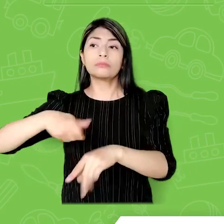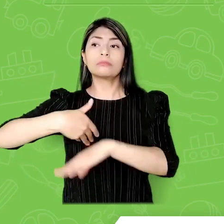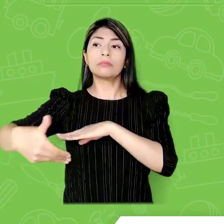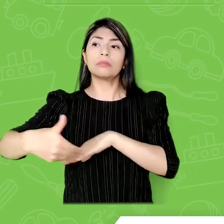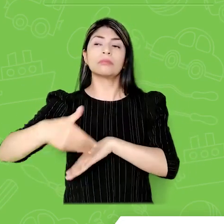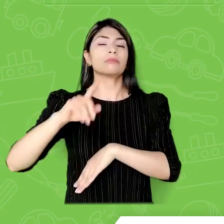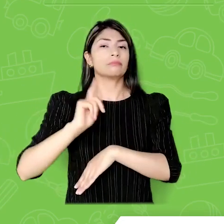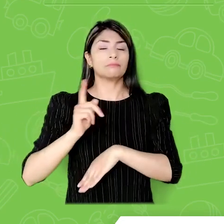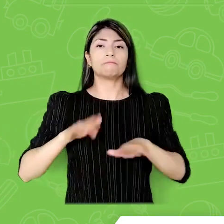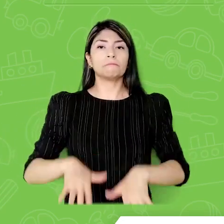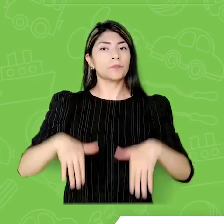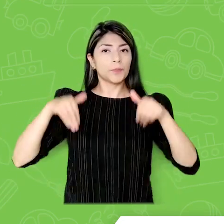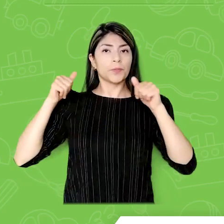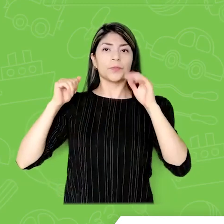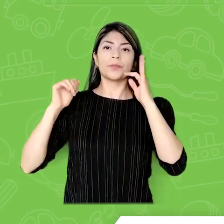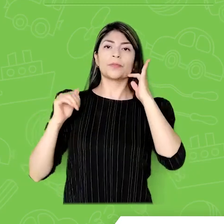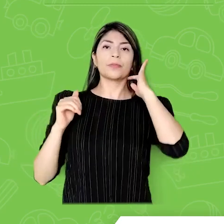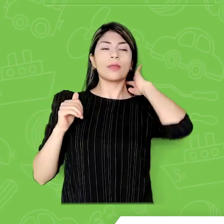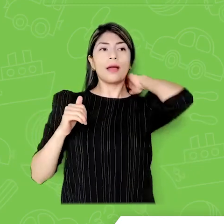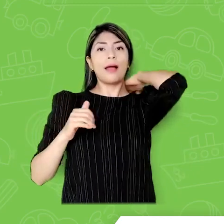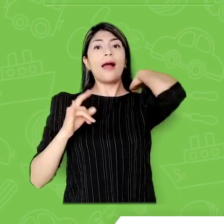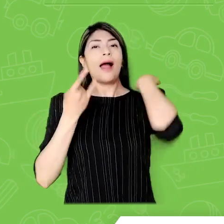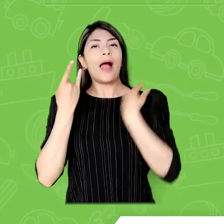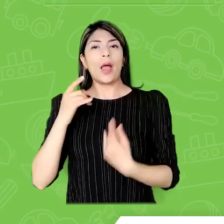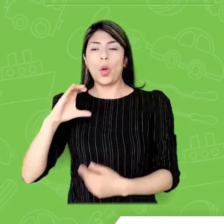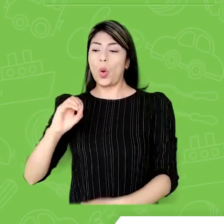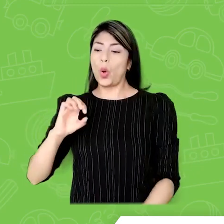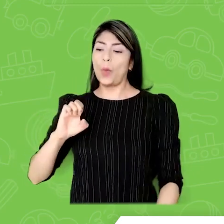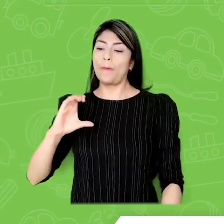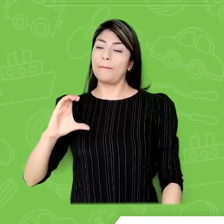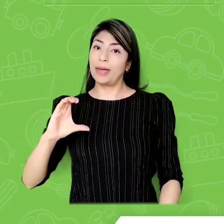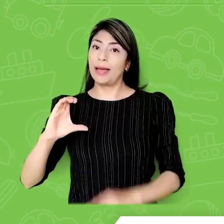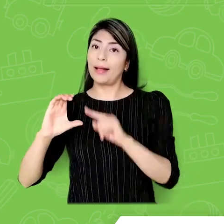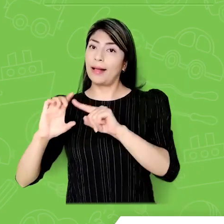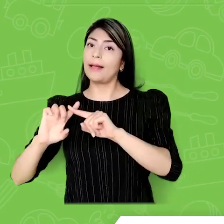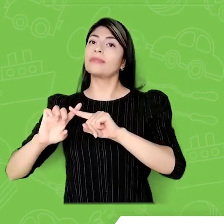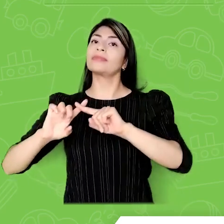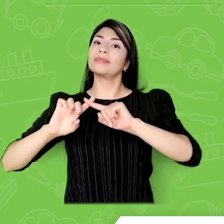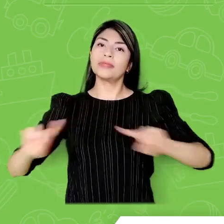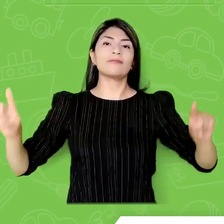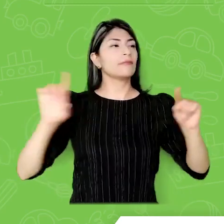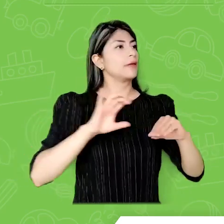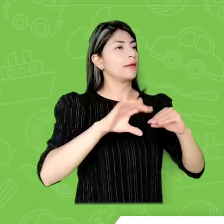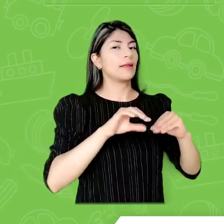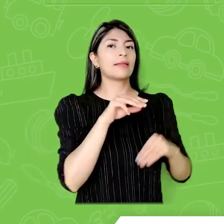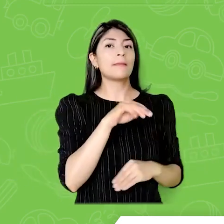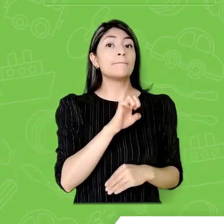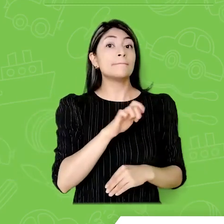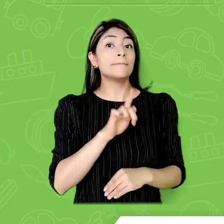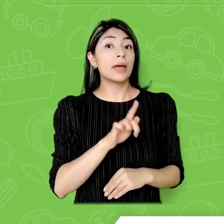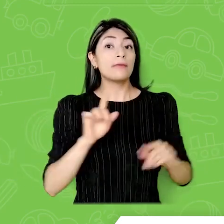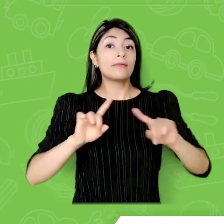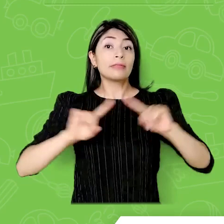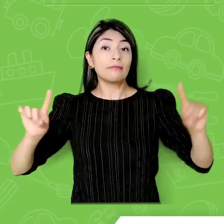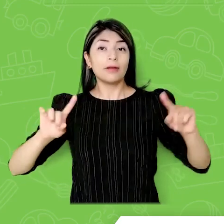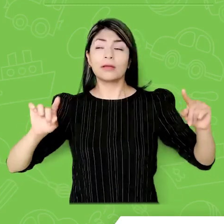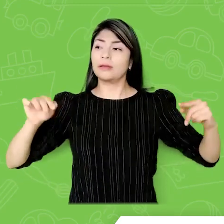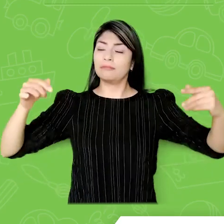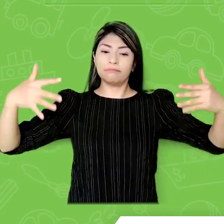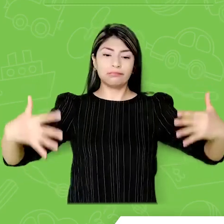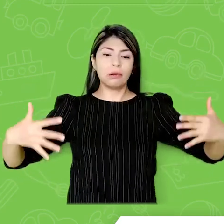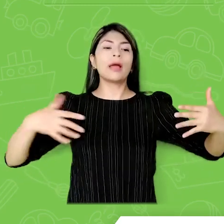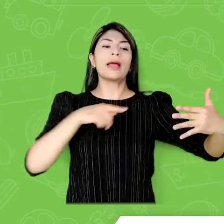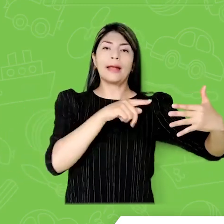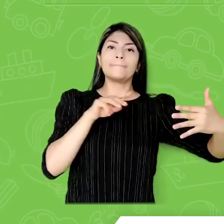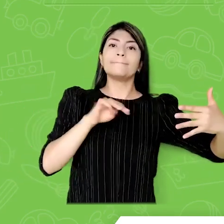por la entidad y el referido mezcl, prevalecerá este último. Asimismo, en caso de presentarse diferencias entre